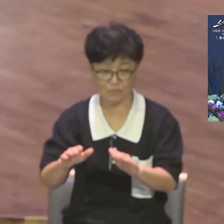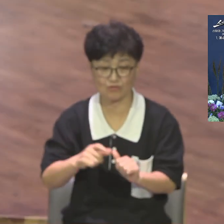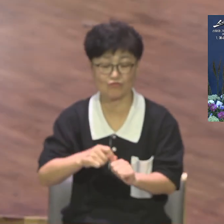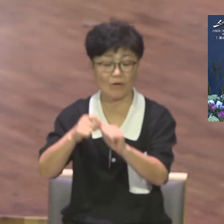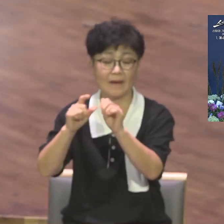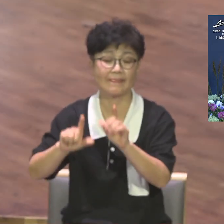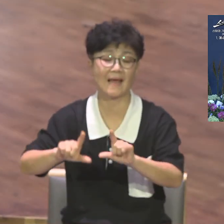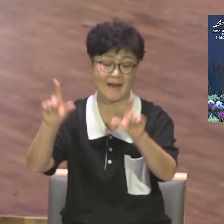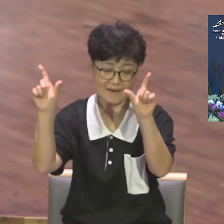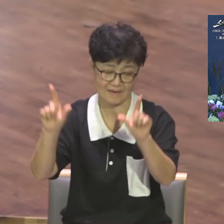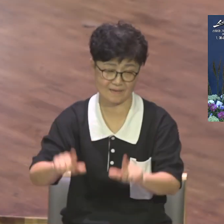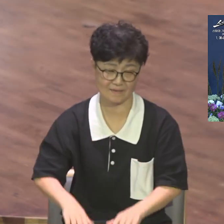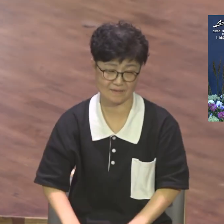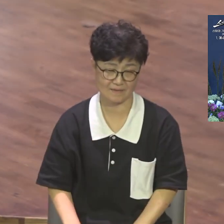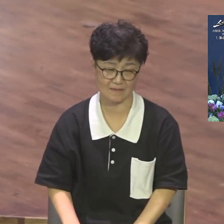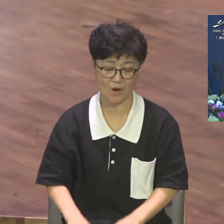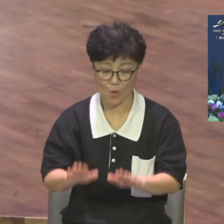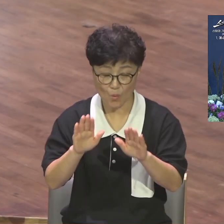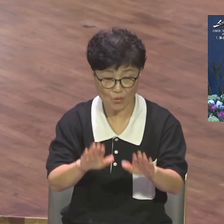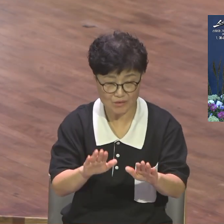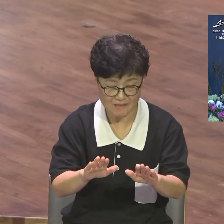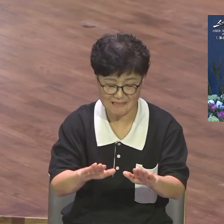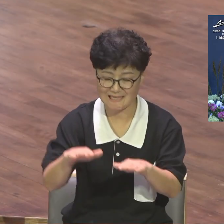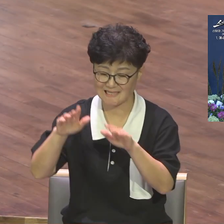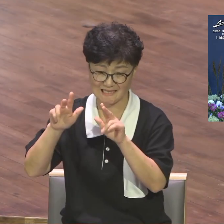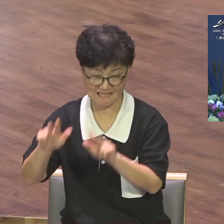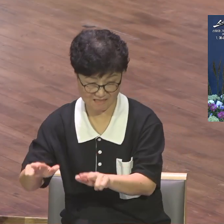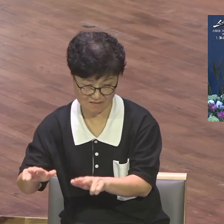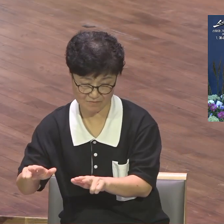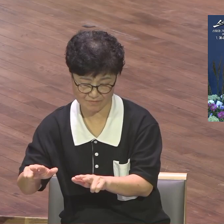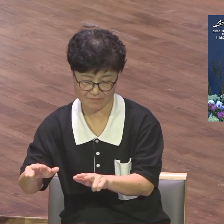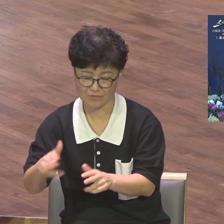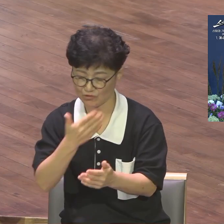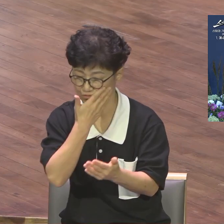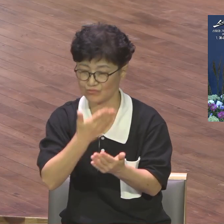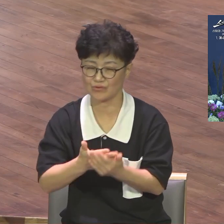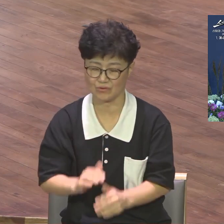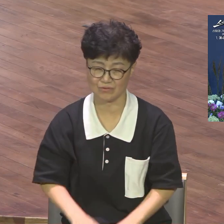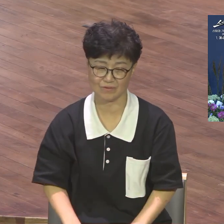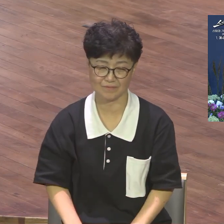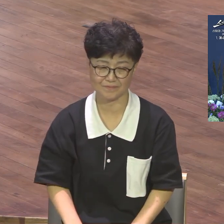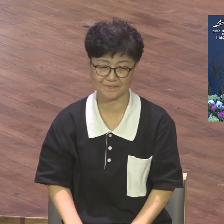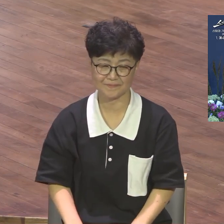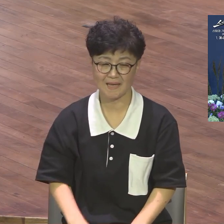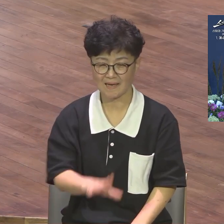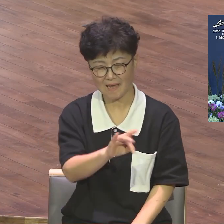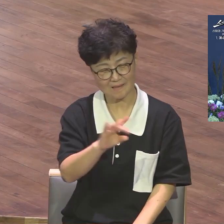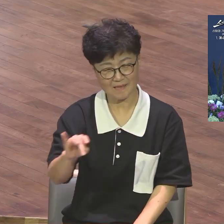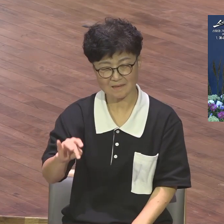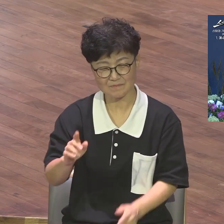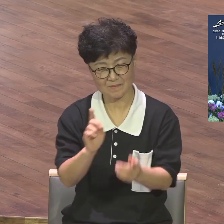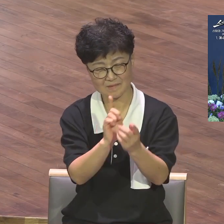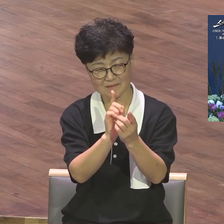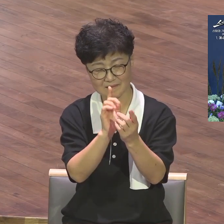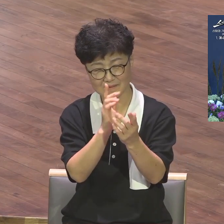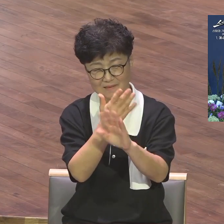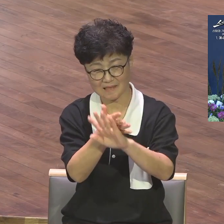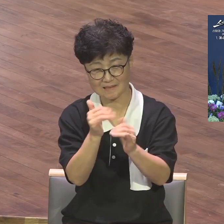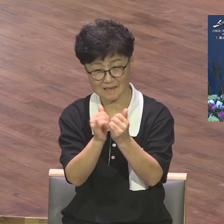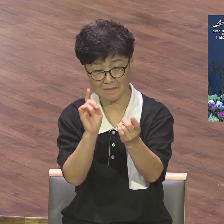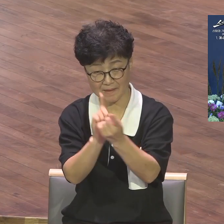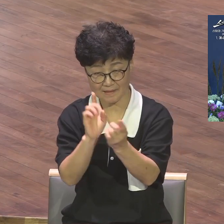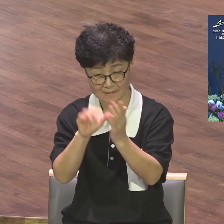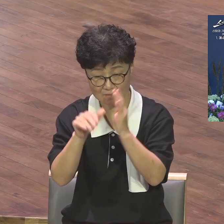오늘과 지금이라는 시간을 말하고 있습니다. 영접 직전에 꼭 이러신 분들이 있어요. 아 잠깐만요 저 아직 준비 안 됐어요 다음에